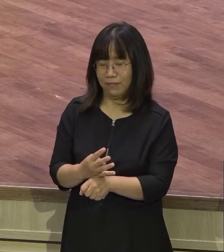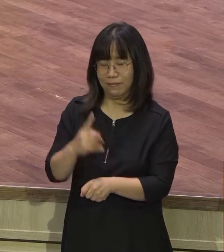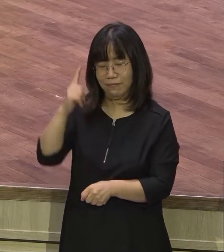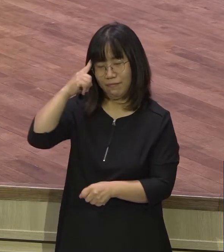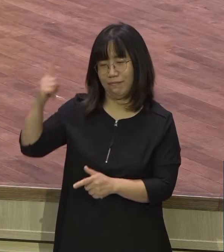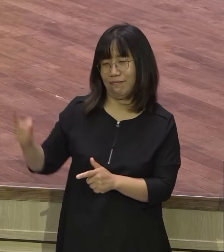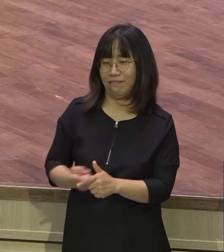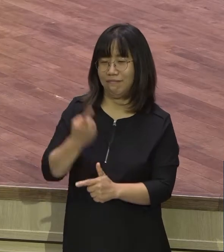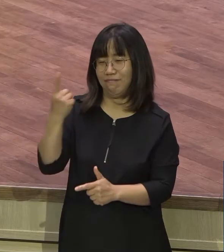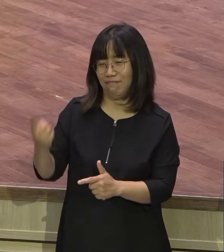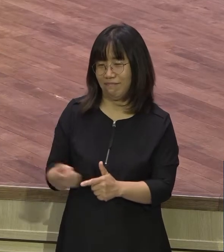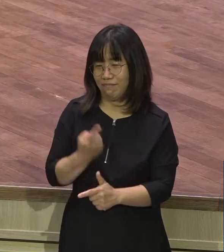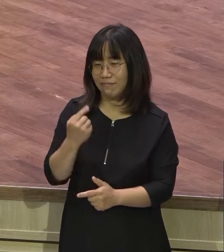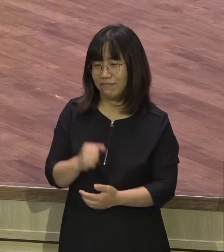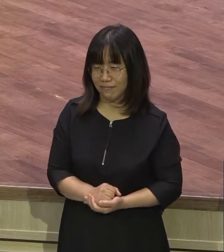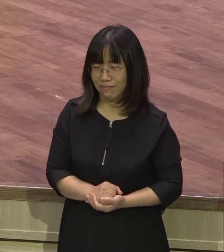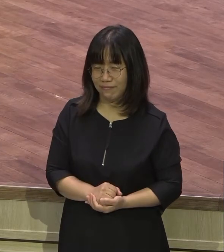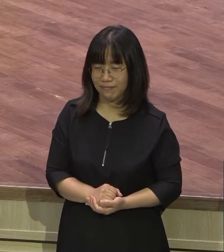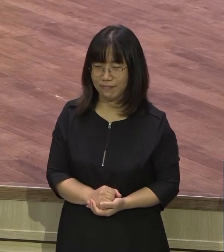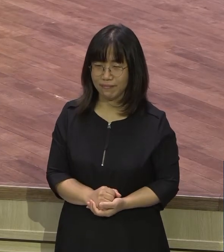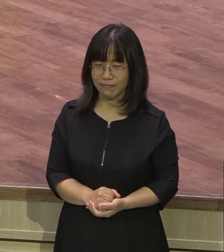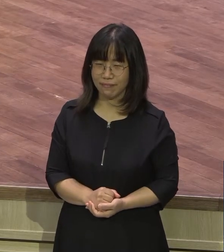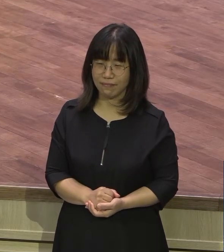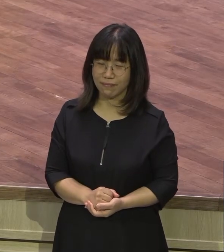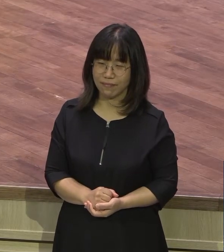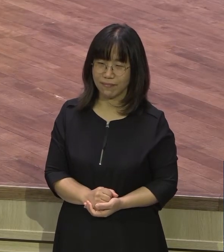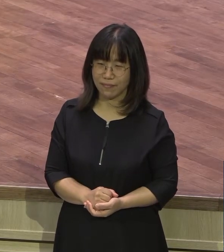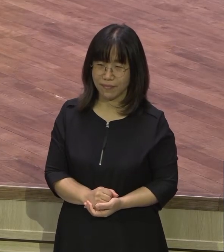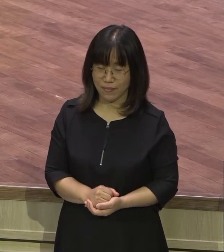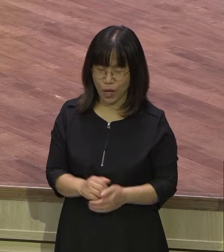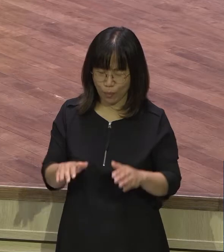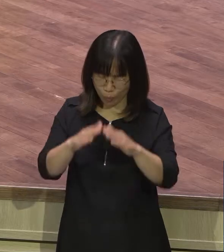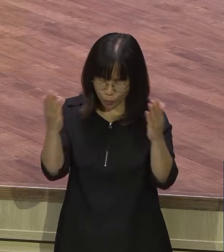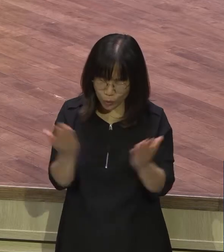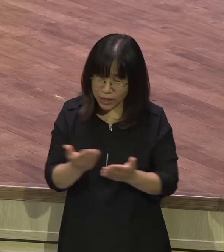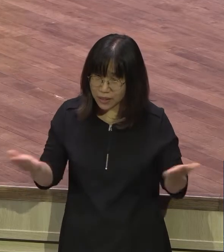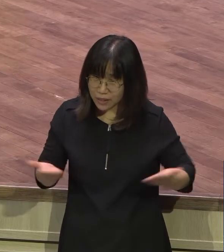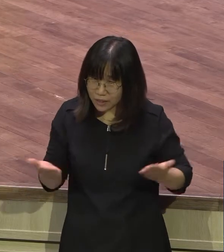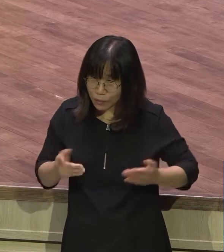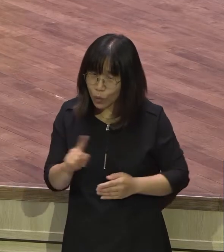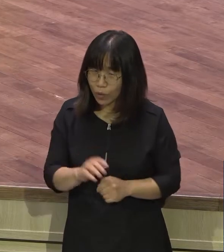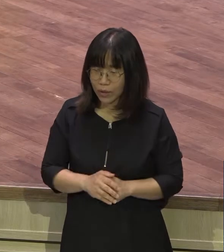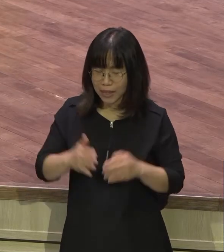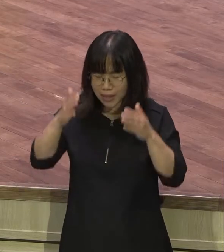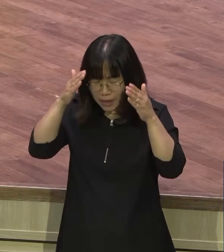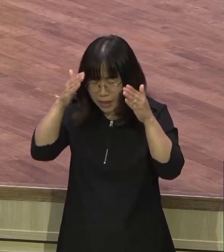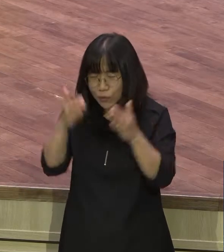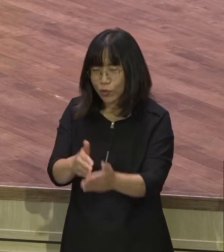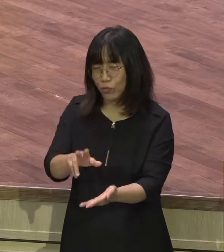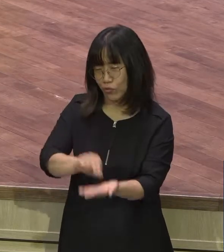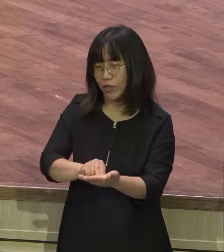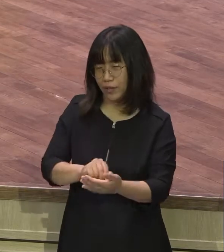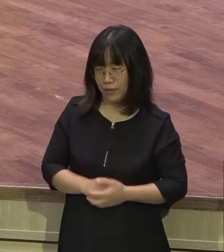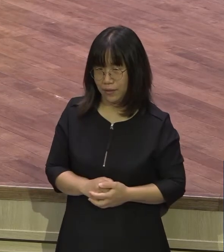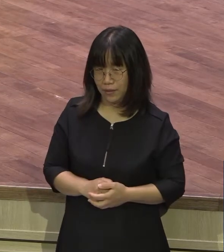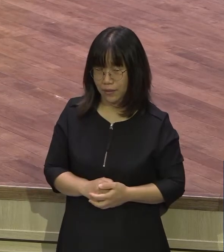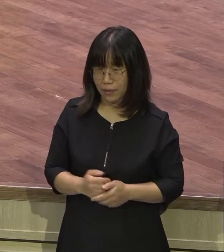집중 차이입니다. 모든 게 다 그래요. 모든 일에 다 집중 차이잖아요. 그래서 예배 때